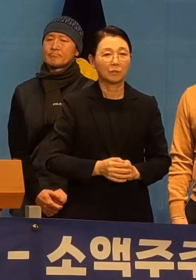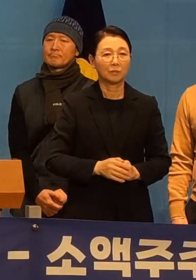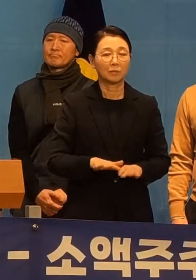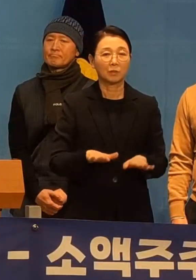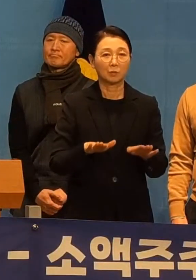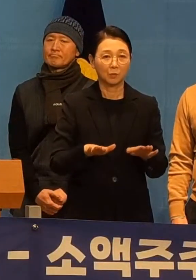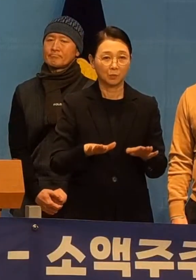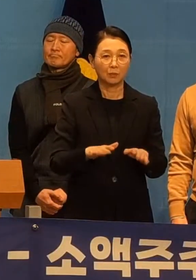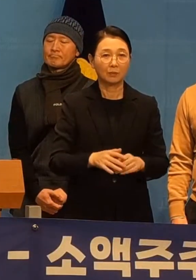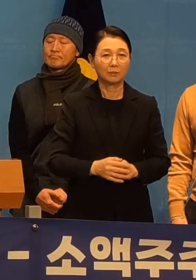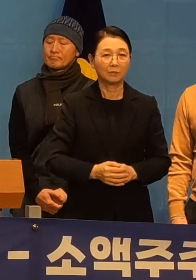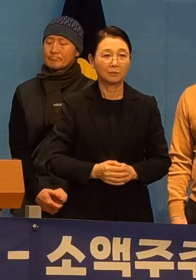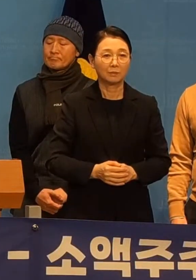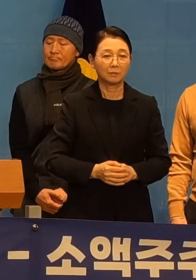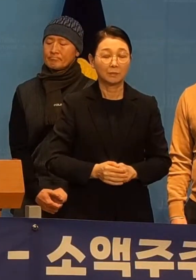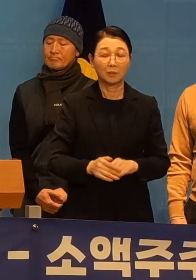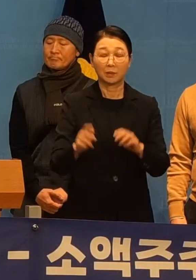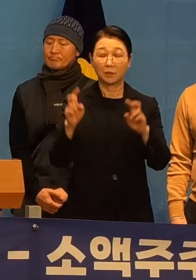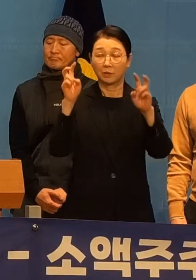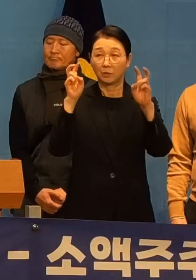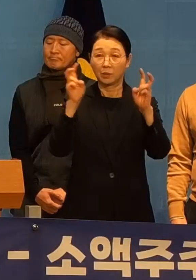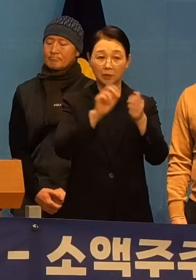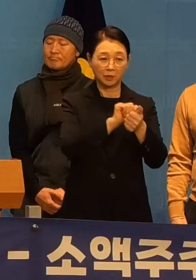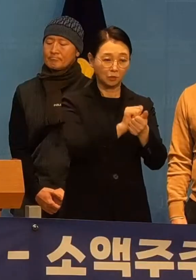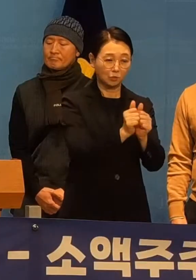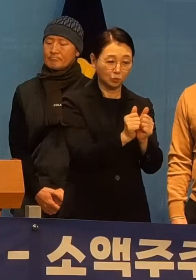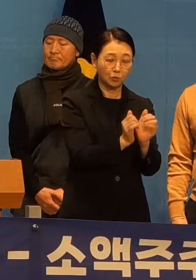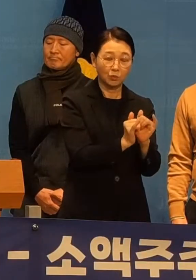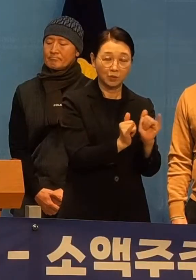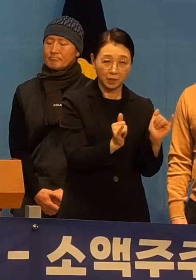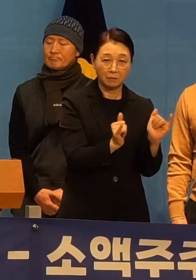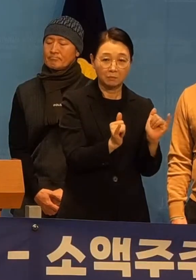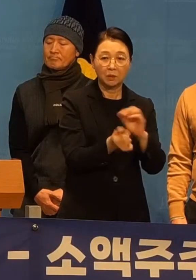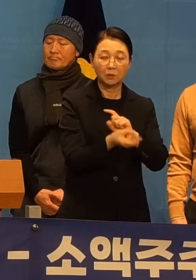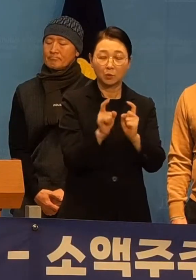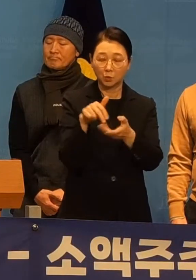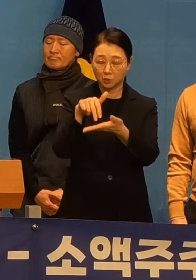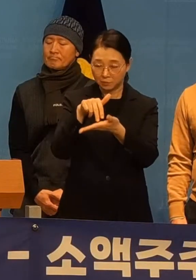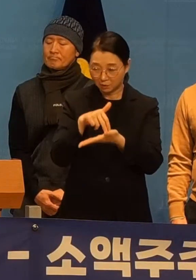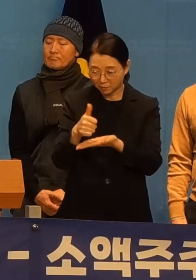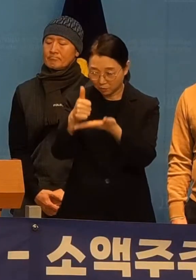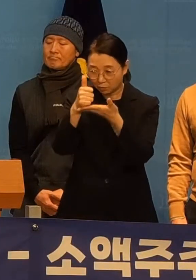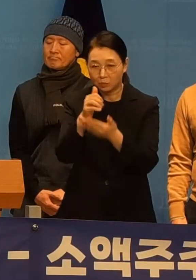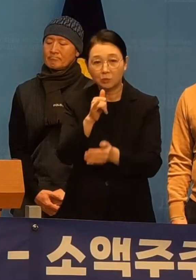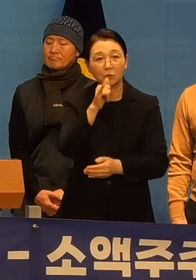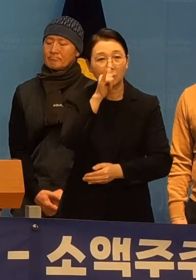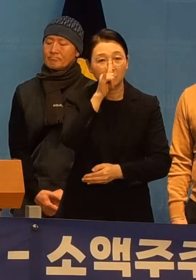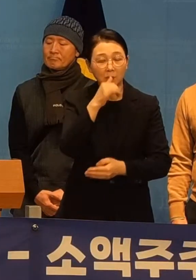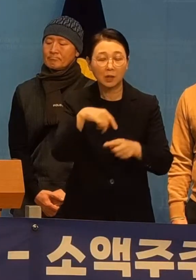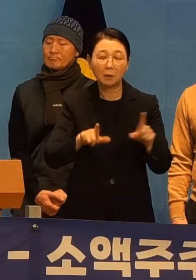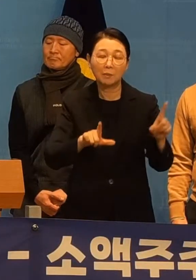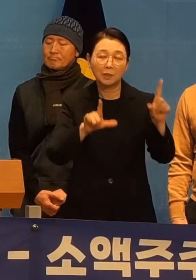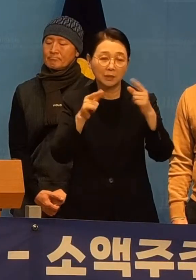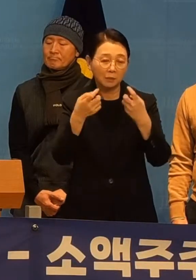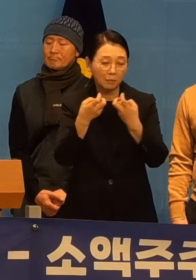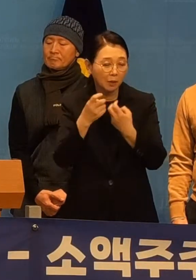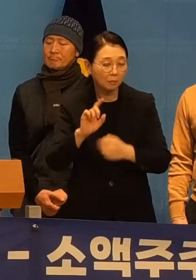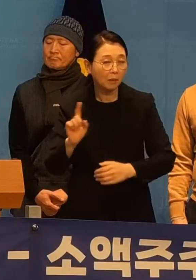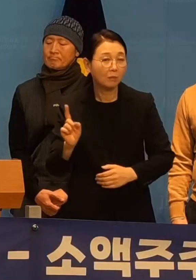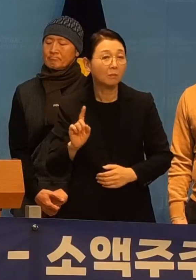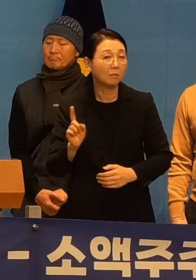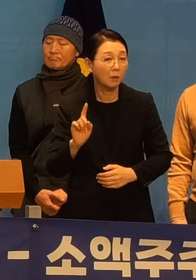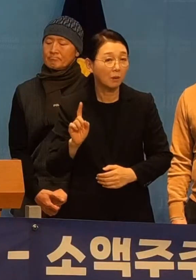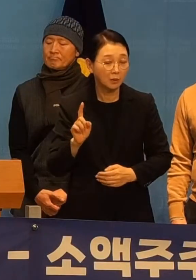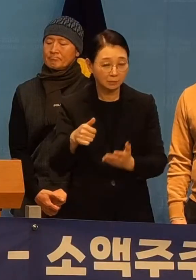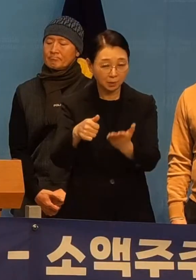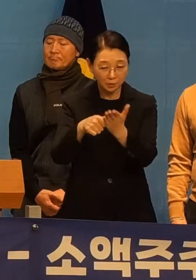오늘 기업과 주주가 서로의 입장을 존중하며 상생의 길을 찾는 이